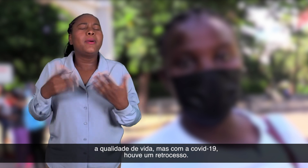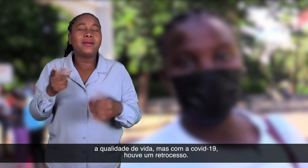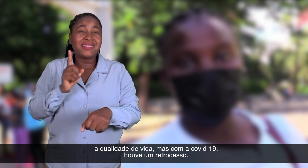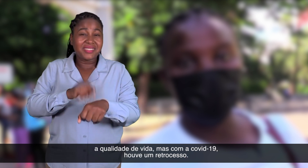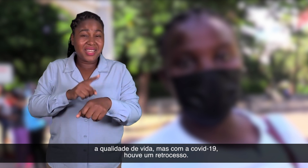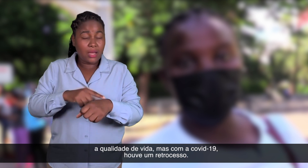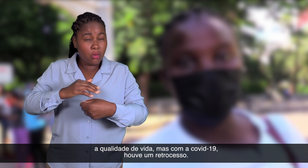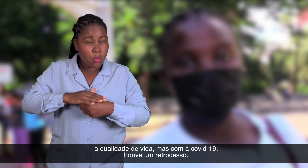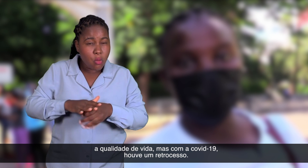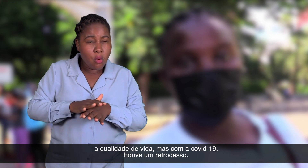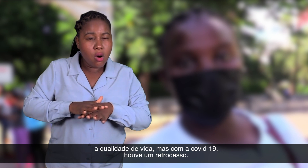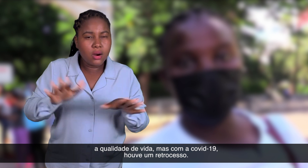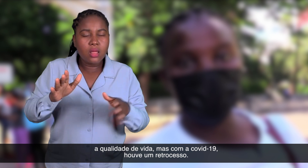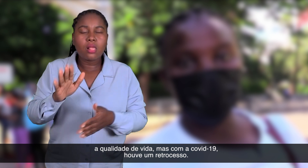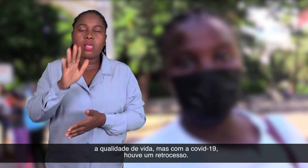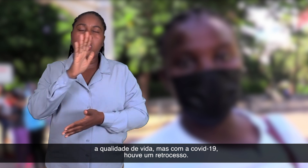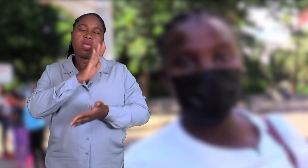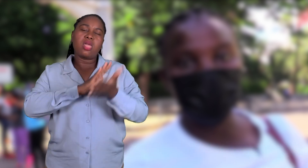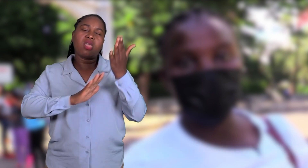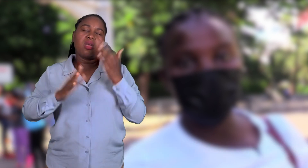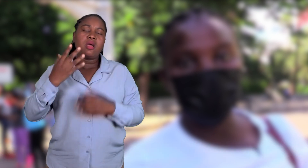-19, houve um retrocesso.